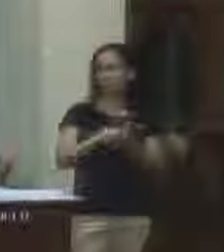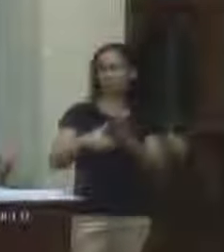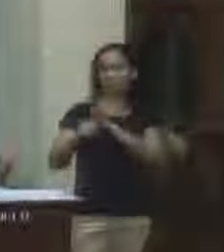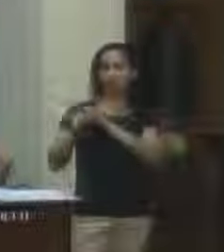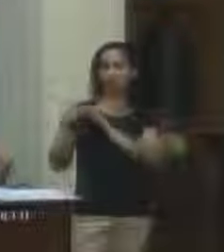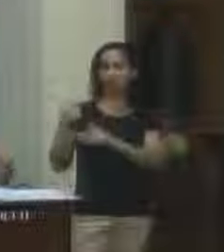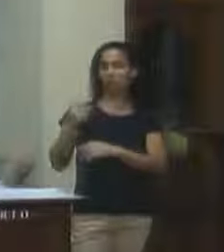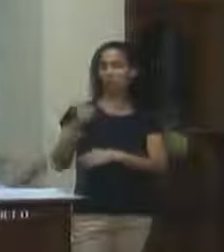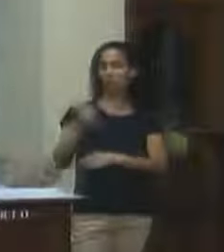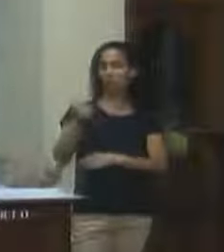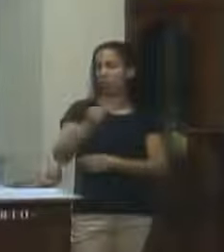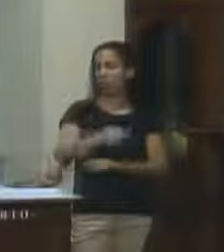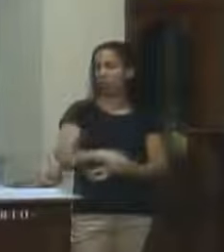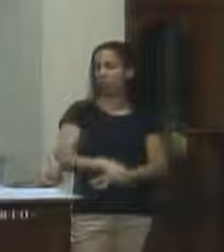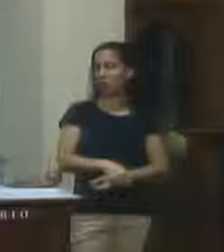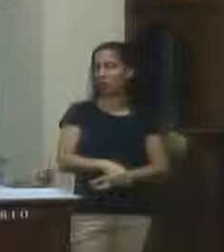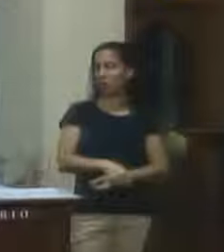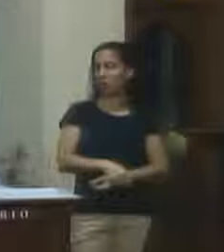esse valor